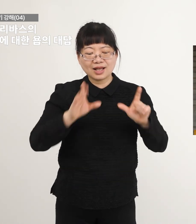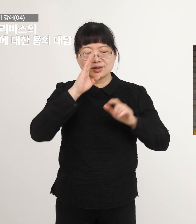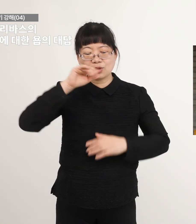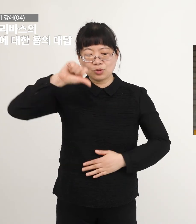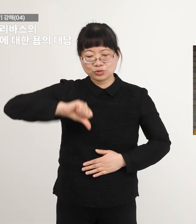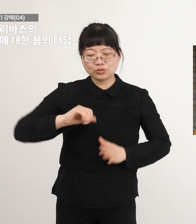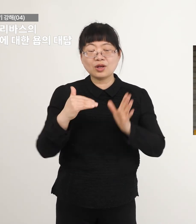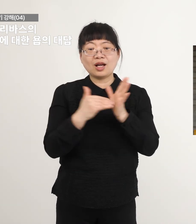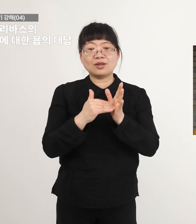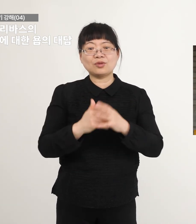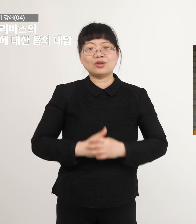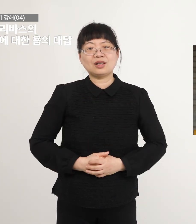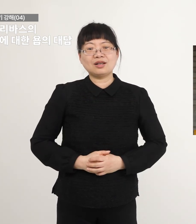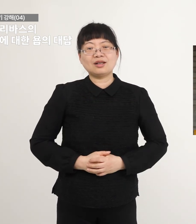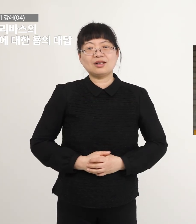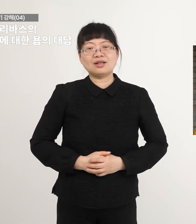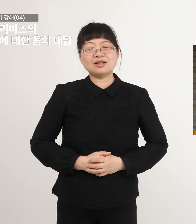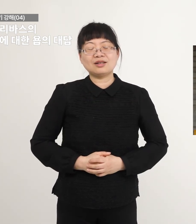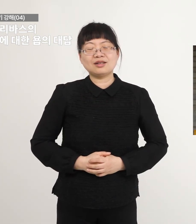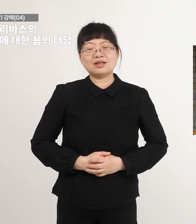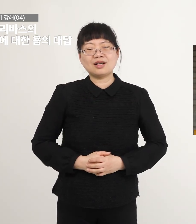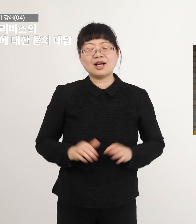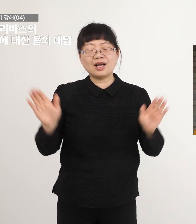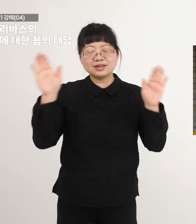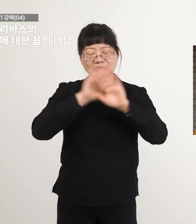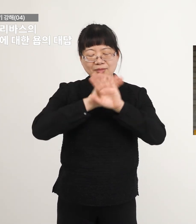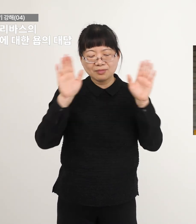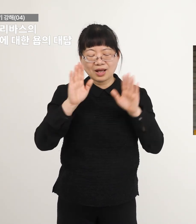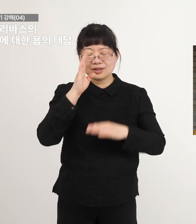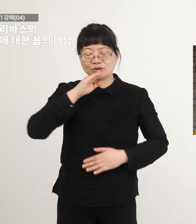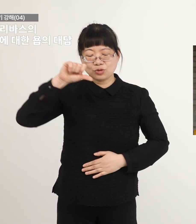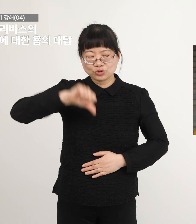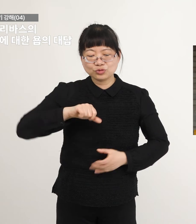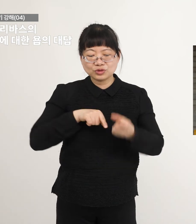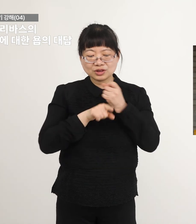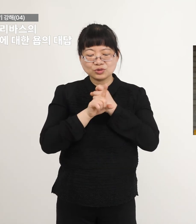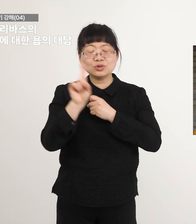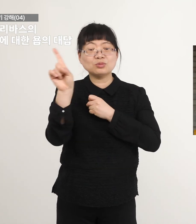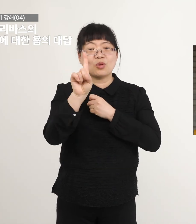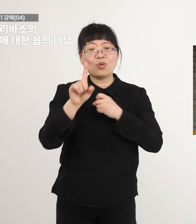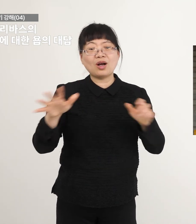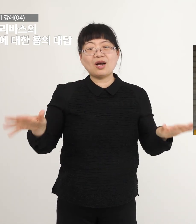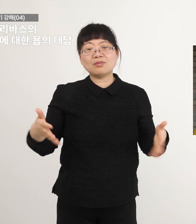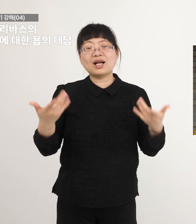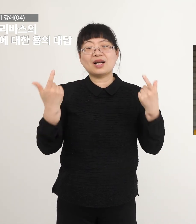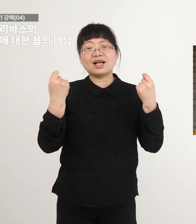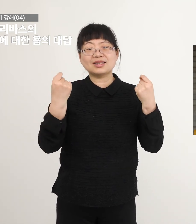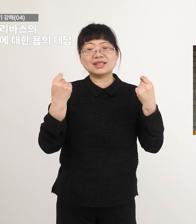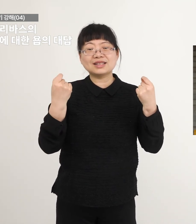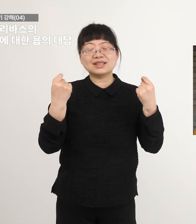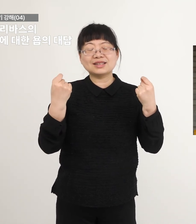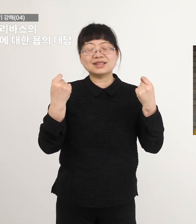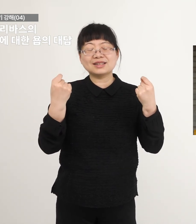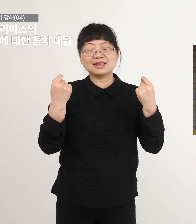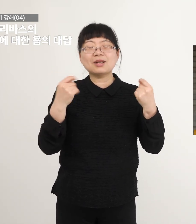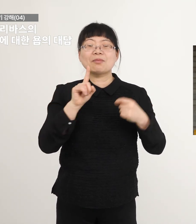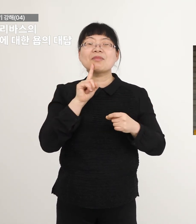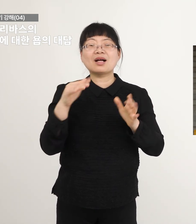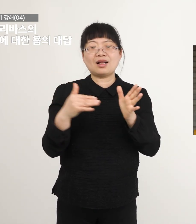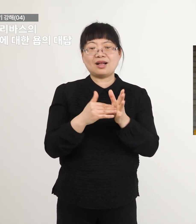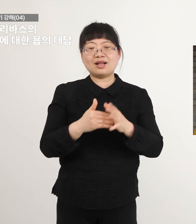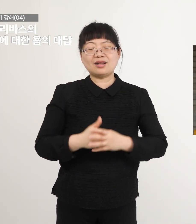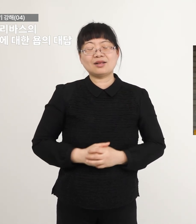저주하고 낫을 저주하고 밤을 저주한 것은 바람 같은 말이었다 그 말이에요.